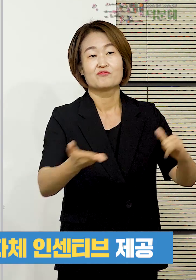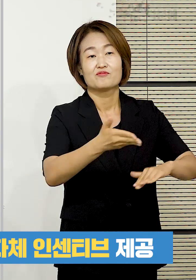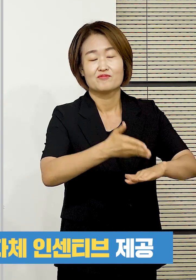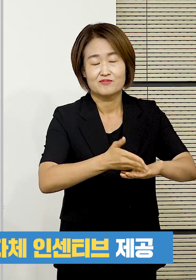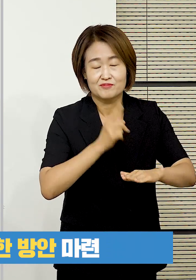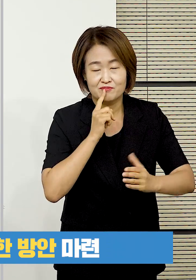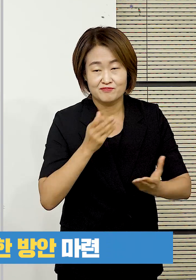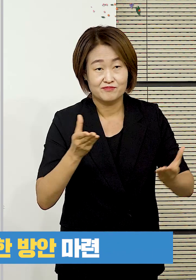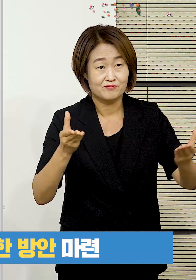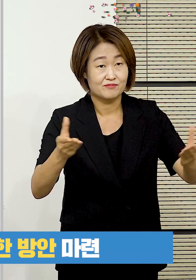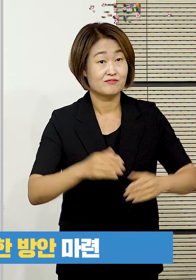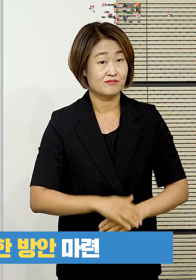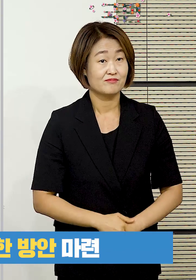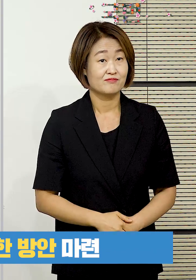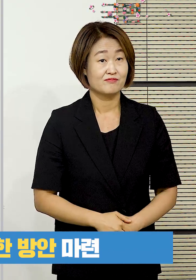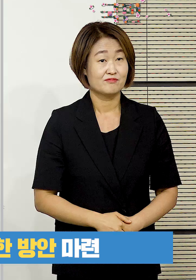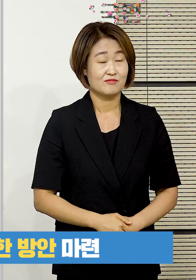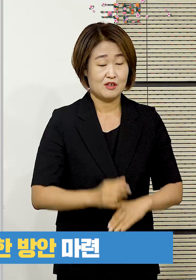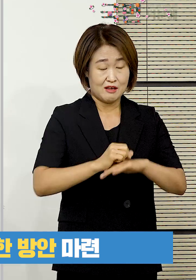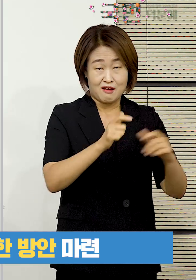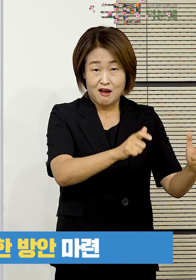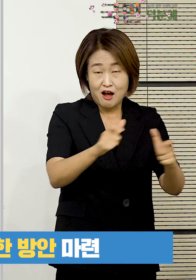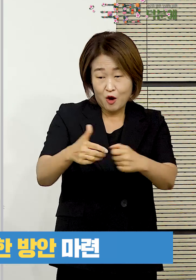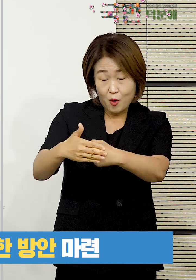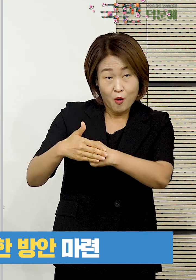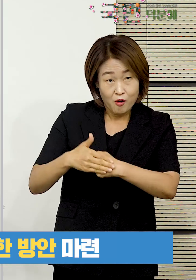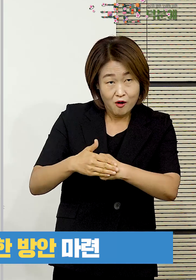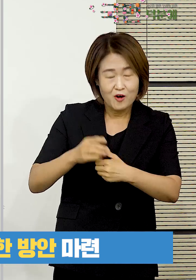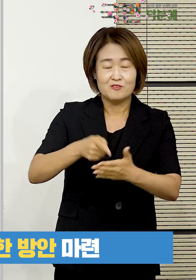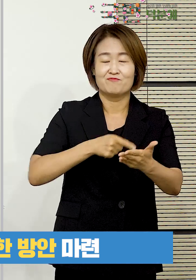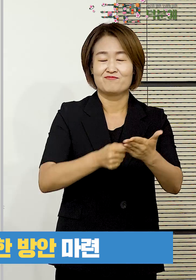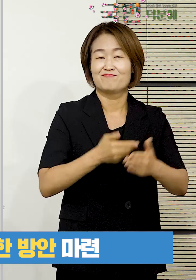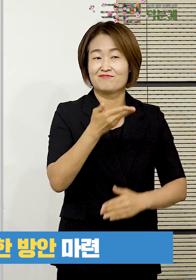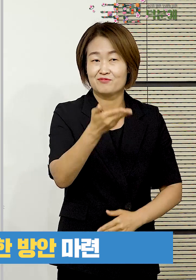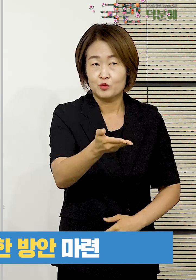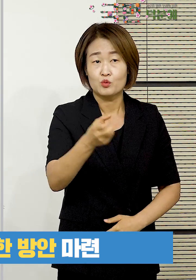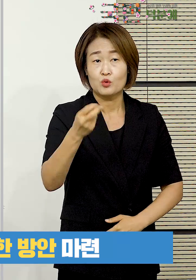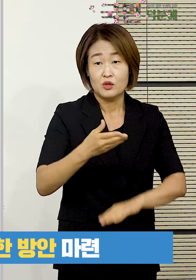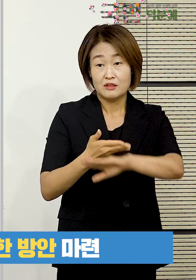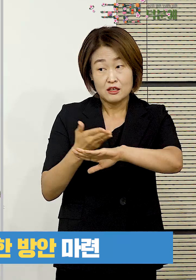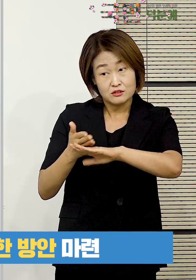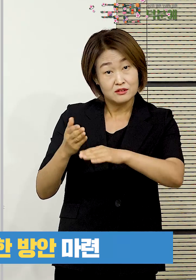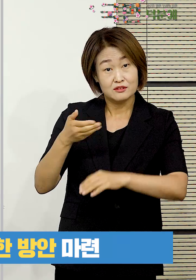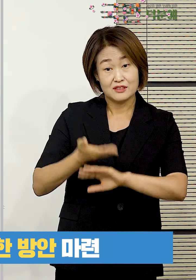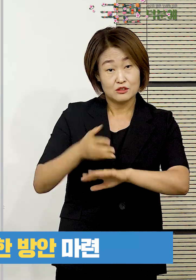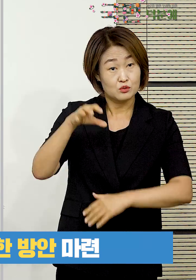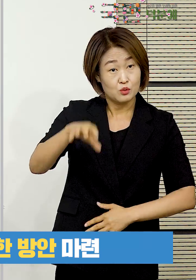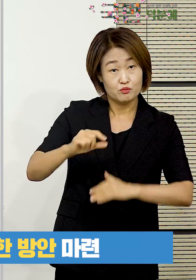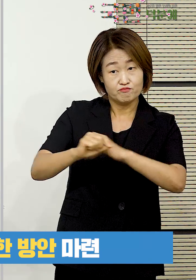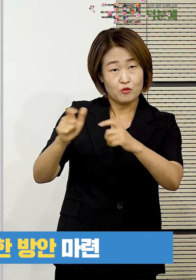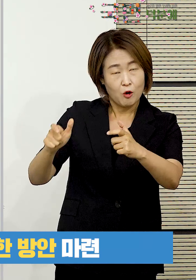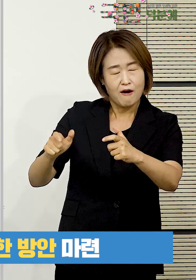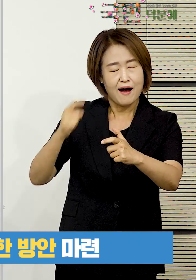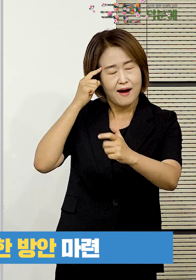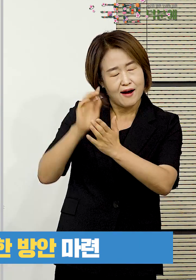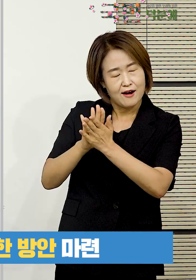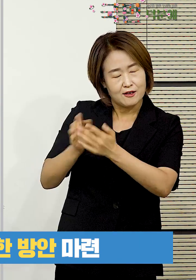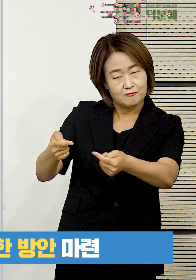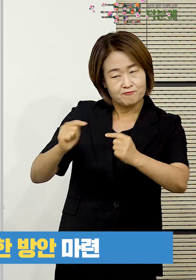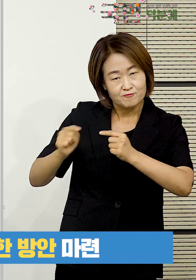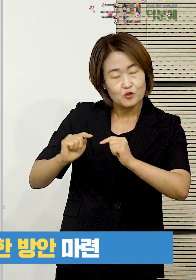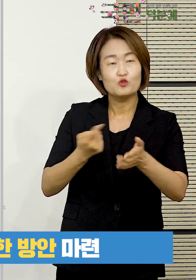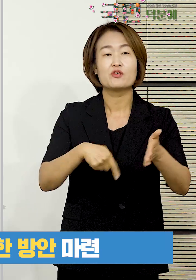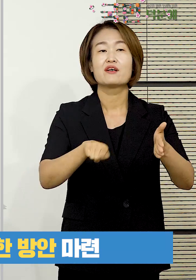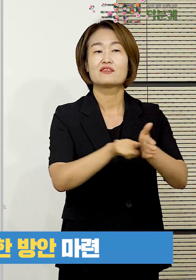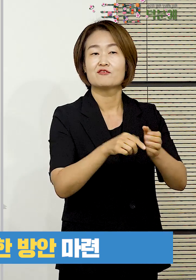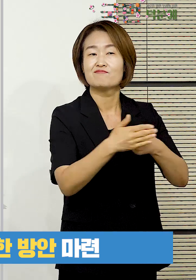깊이 감사드립니다. 정부는 이들 지자체의 협력을 보상하고 향후 다른 지자체의 자발적인 참여를